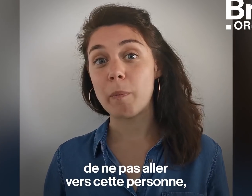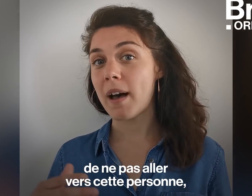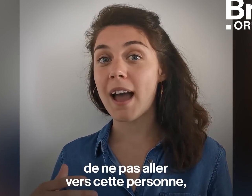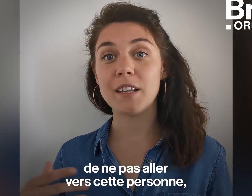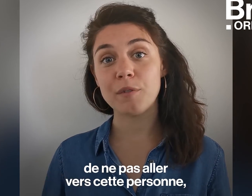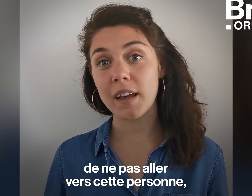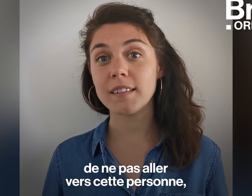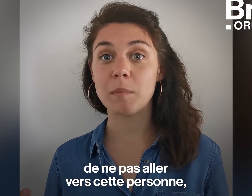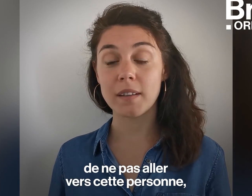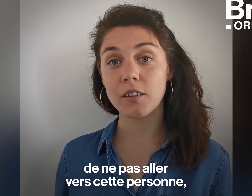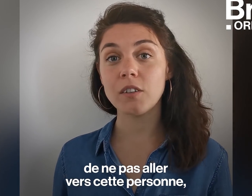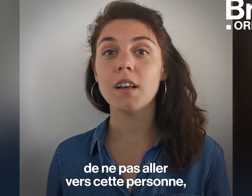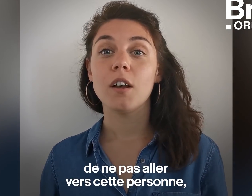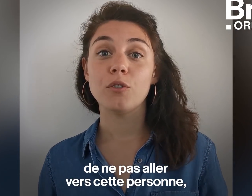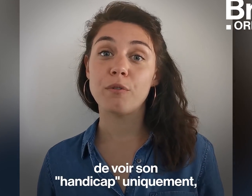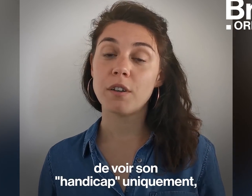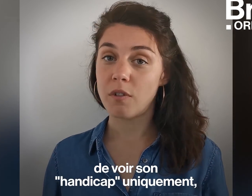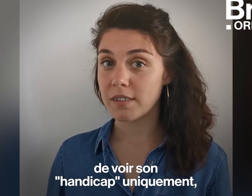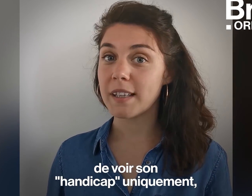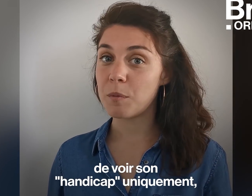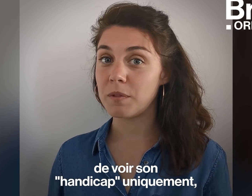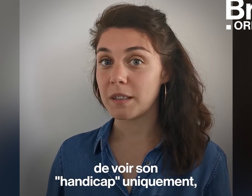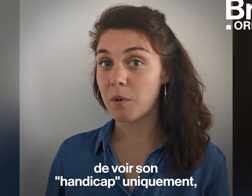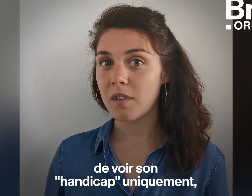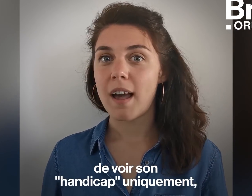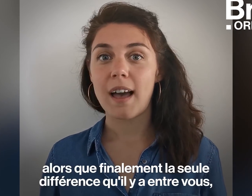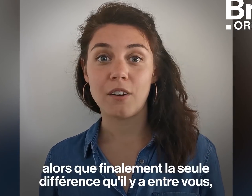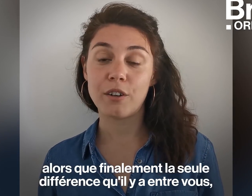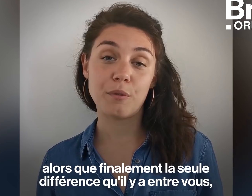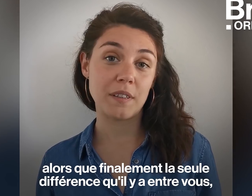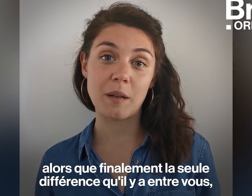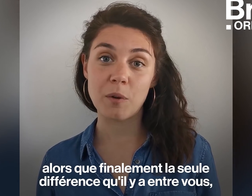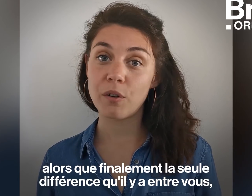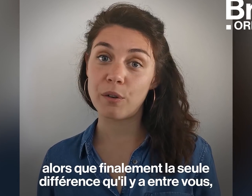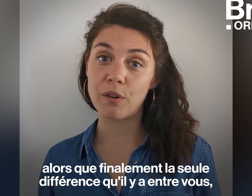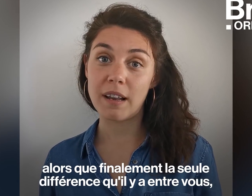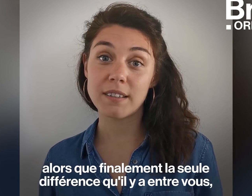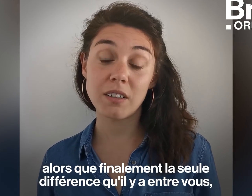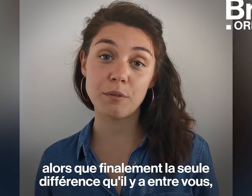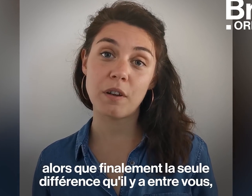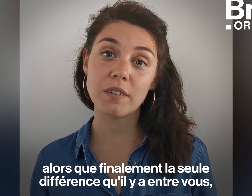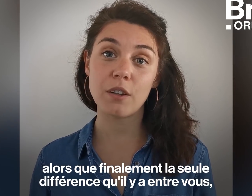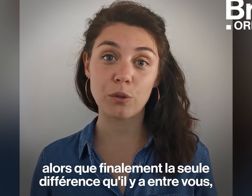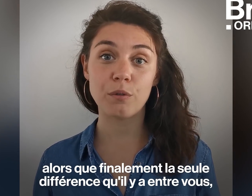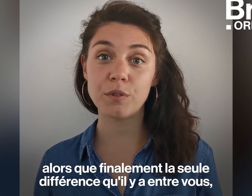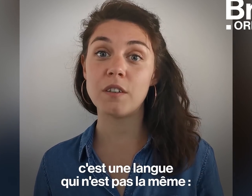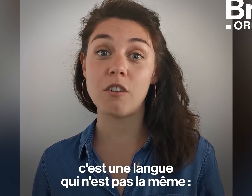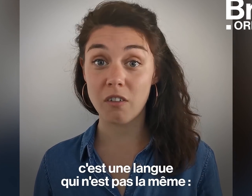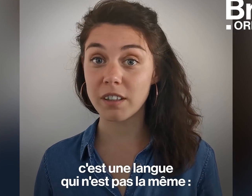pas aller vers cette personne, de voir son handicap uniquement, alors que finalement la seule différence qu'il y a entre vous c'est une langue